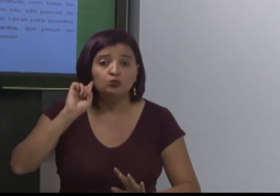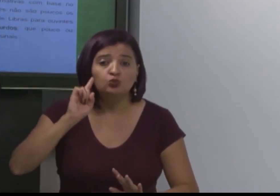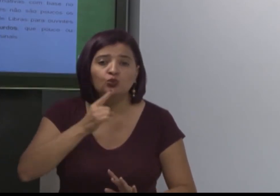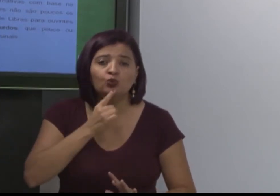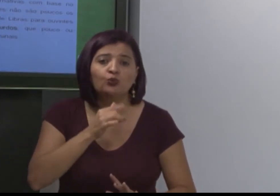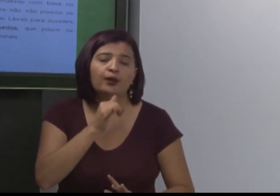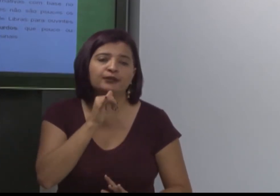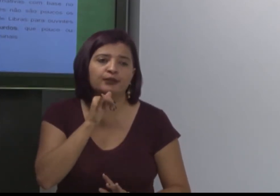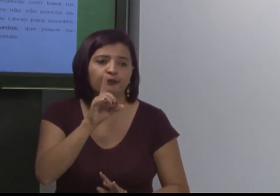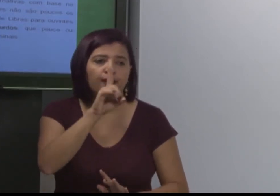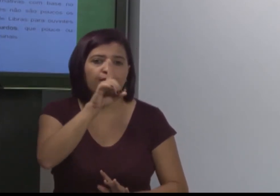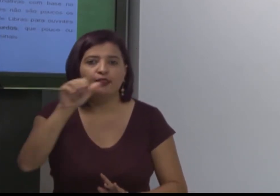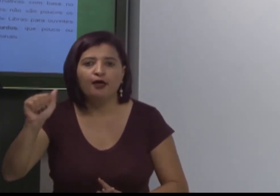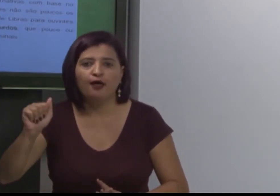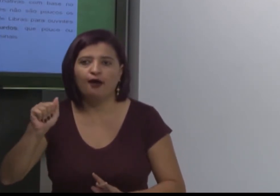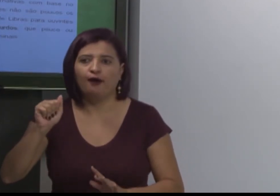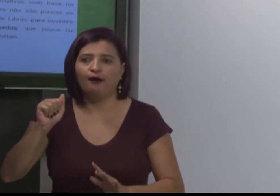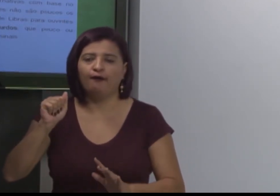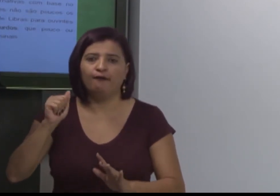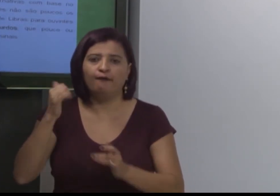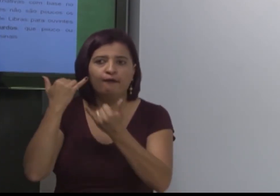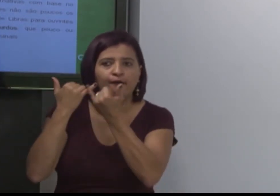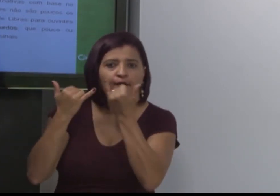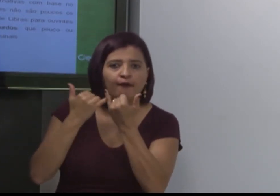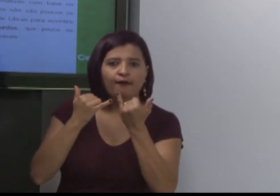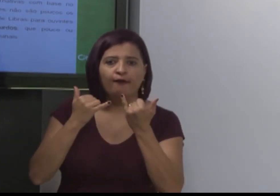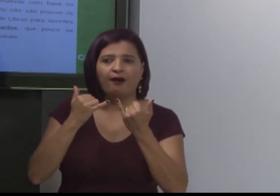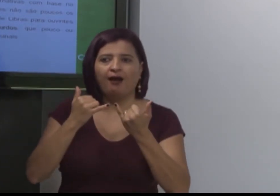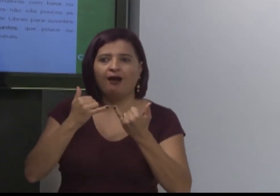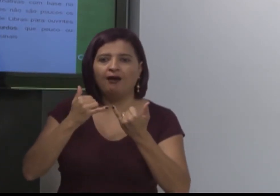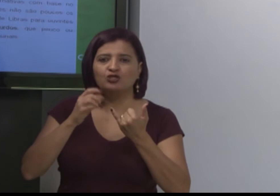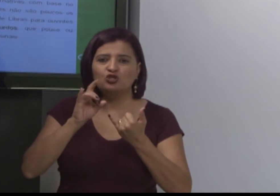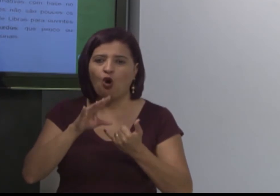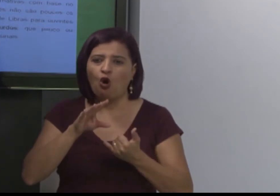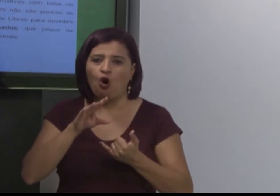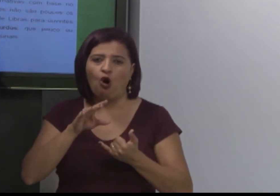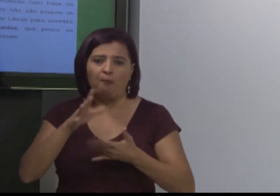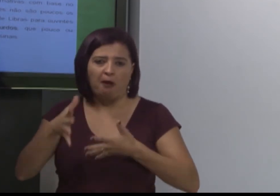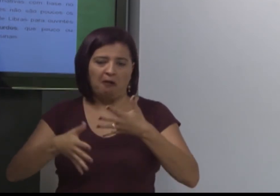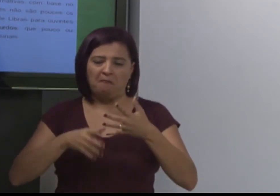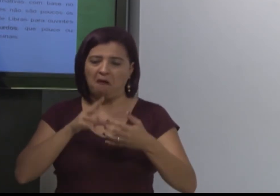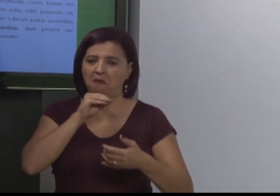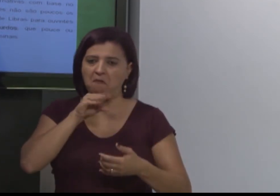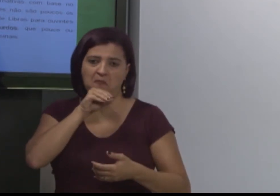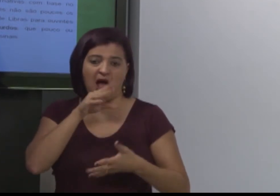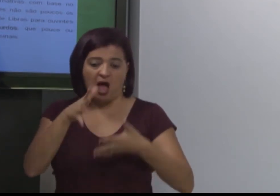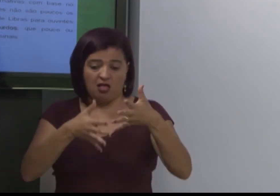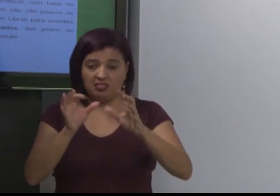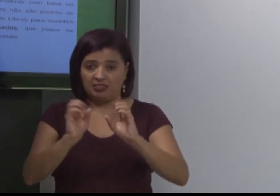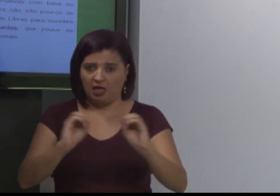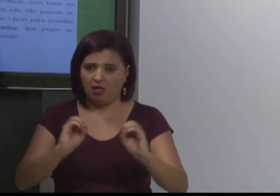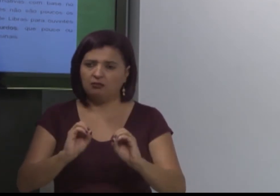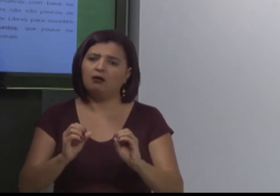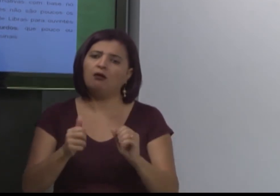pode haver ali o deficiente auditivo, que utiliza a língua oral. Ok, ele